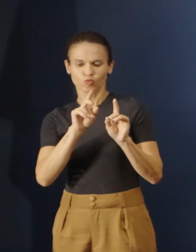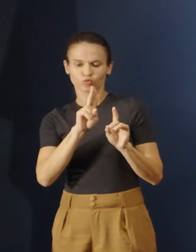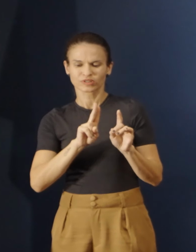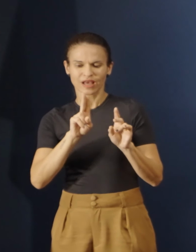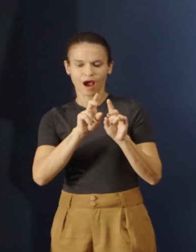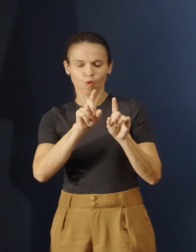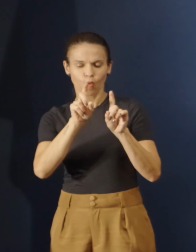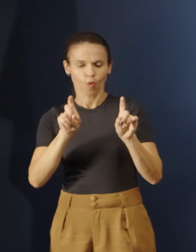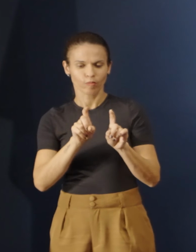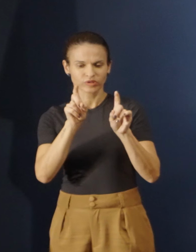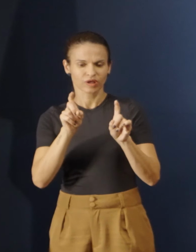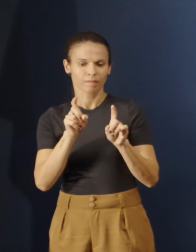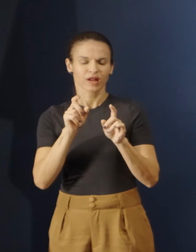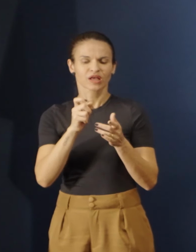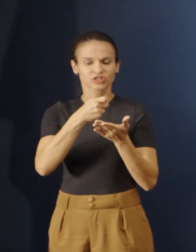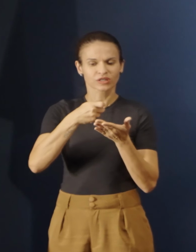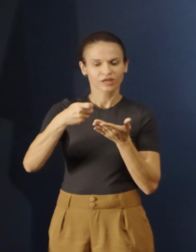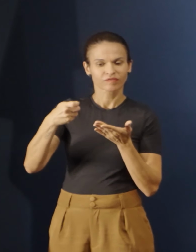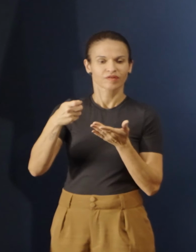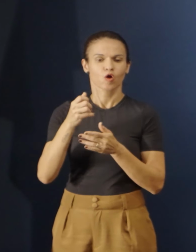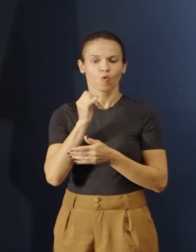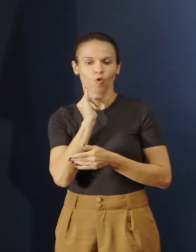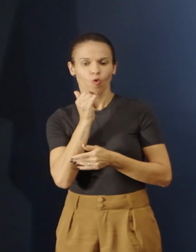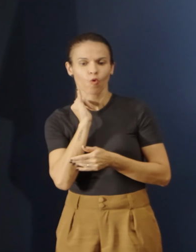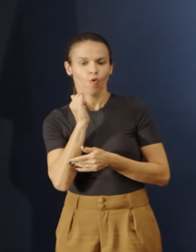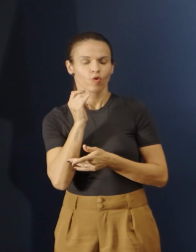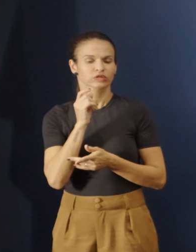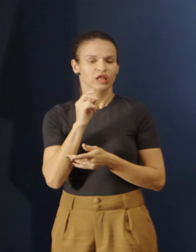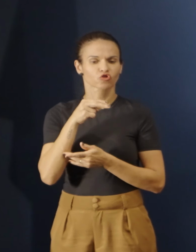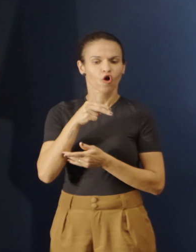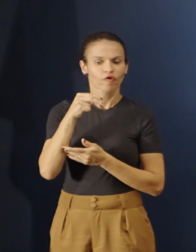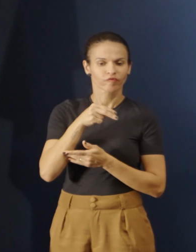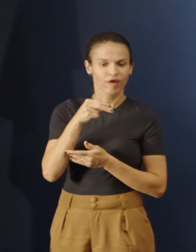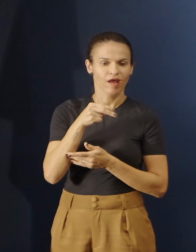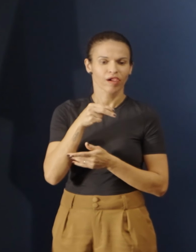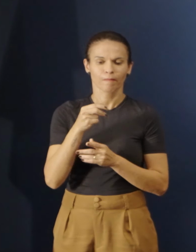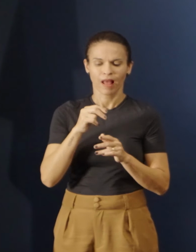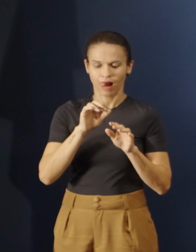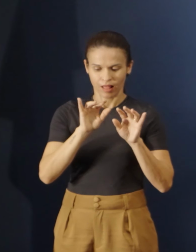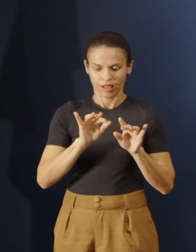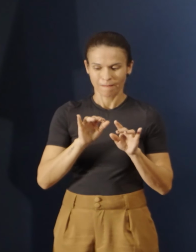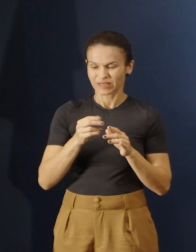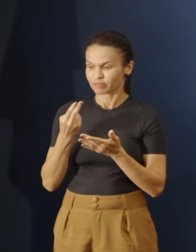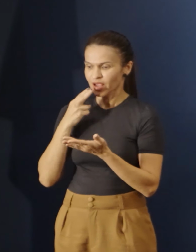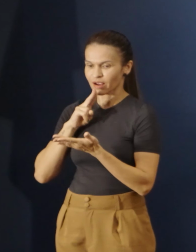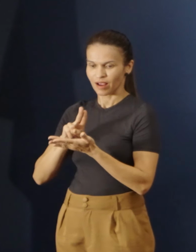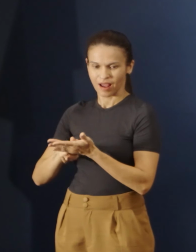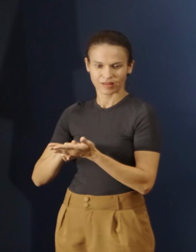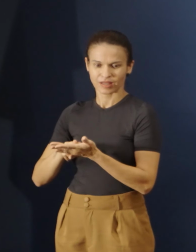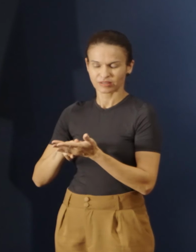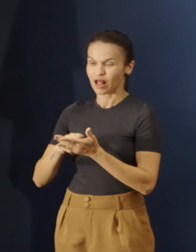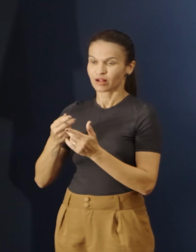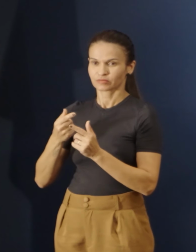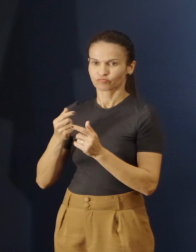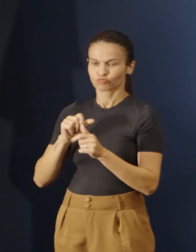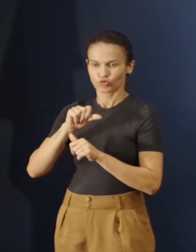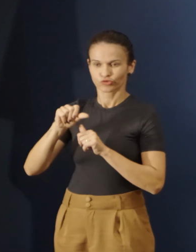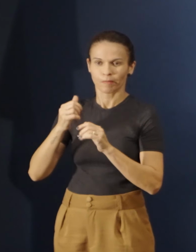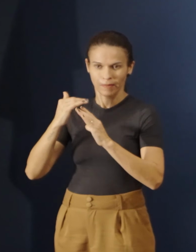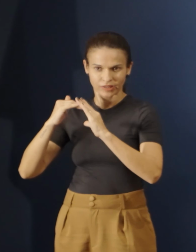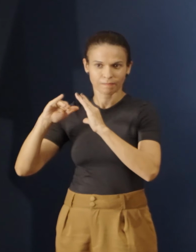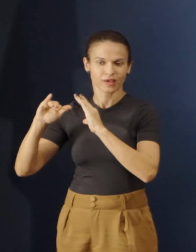os contos, novelas literárias, ela usava a Magna Olivetti ainda, mas para carta não, para carta ela já não mais escreve carta, ela manda e-mail. Então,